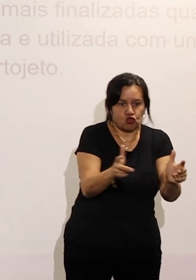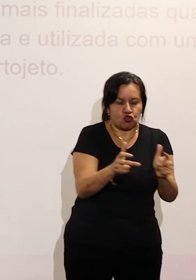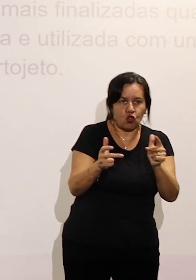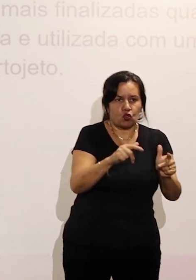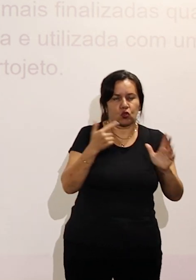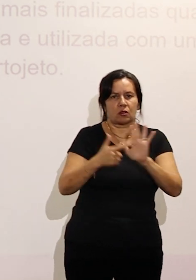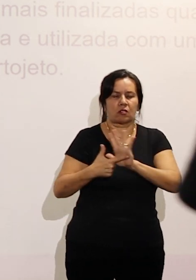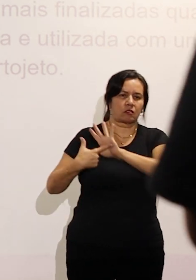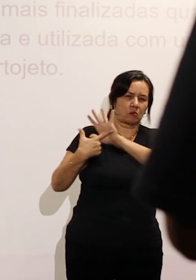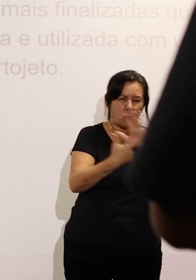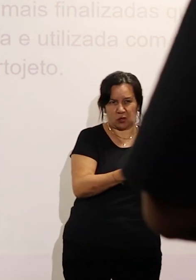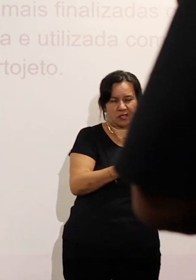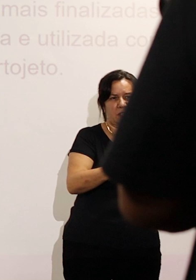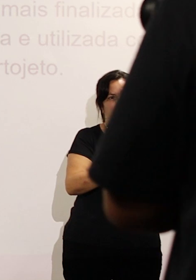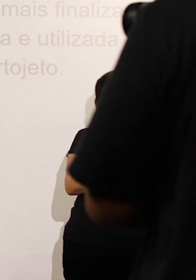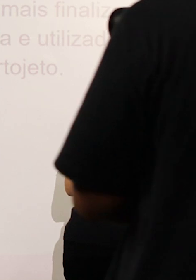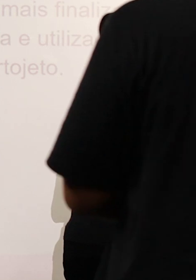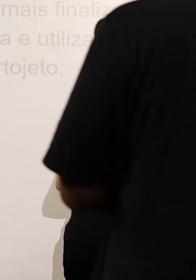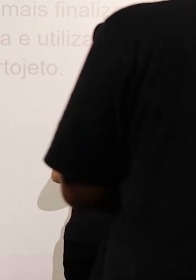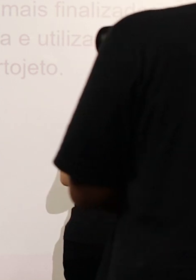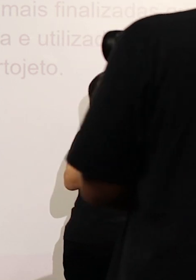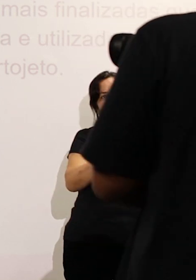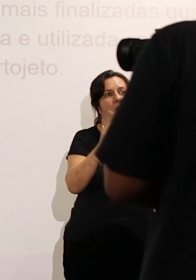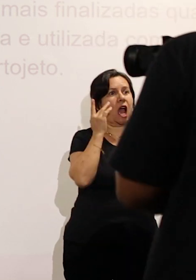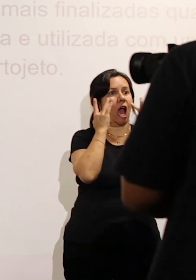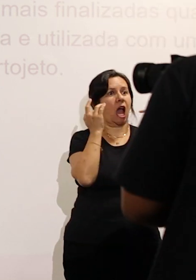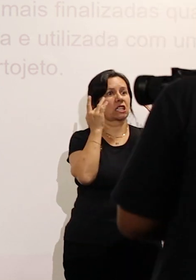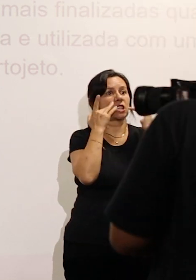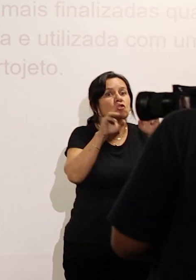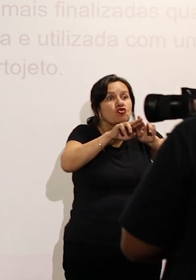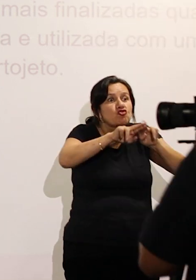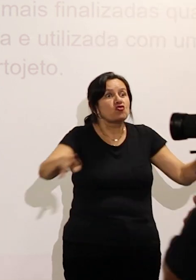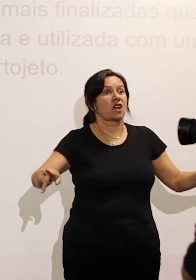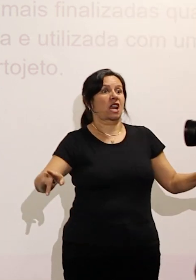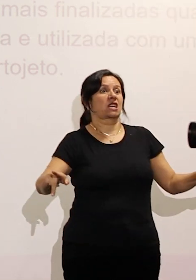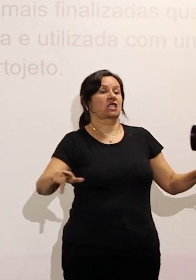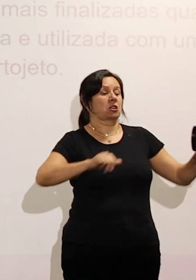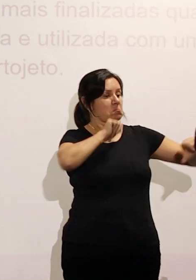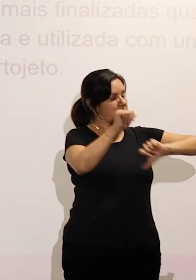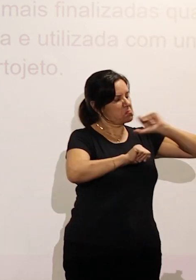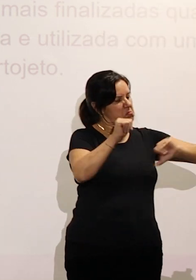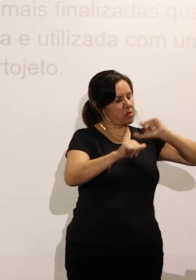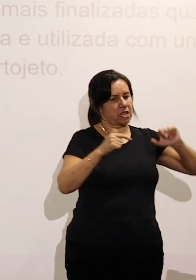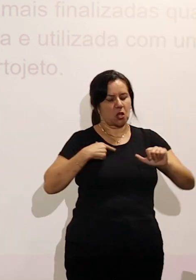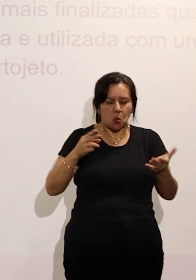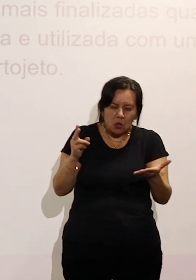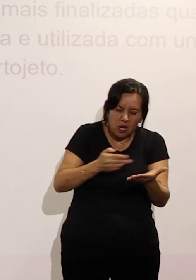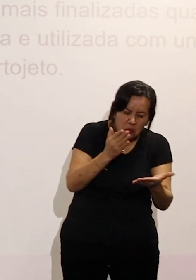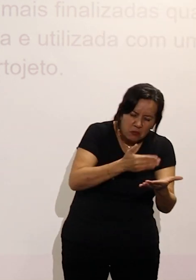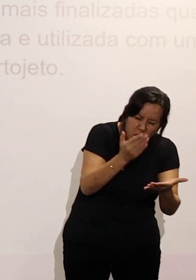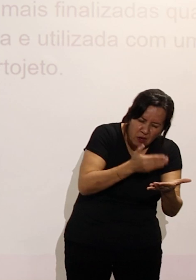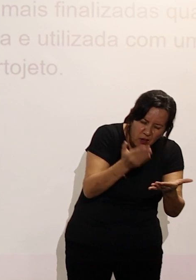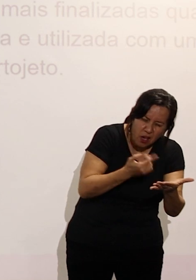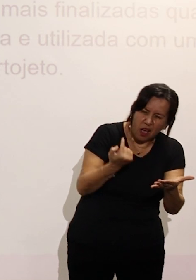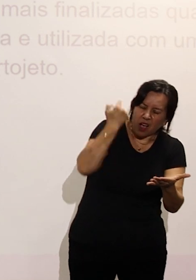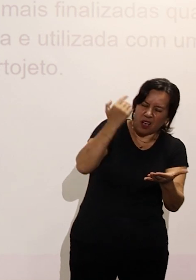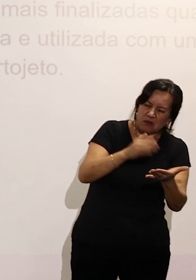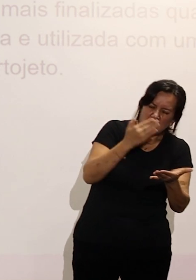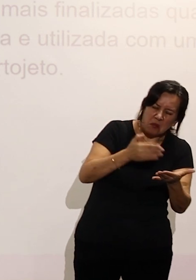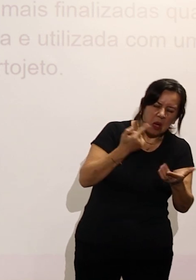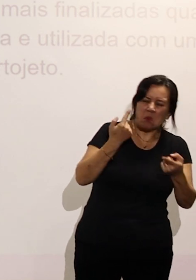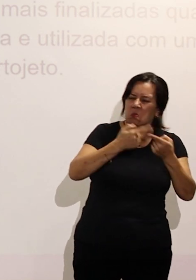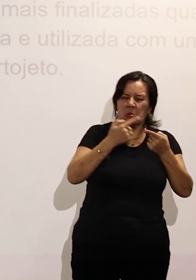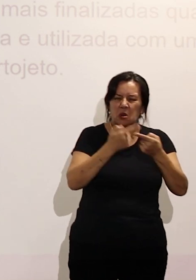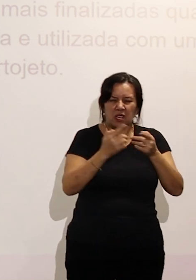Nintendinho, do Super Nintendo, para jogar, e a arte está muito diferente. E eu lembro que eu pegava os manuais na época e eu ficava tipo, mas por que a